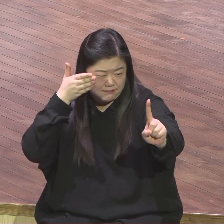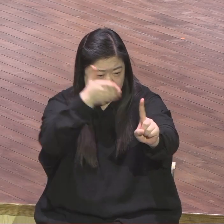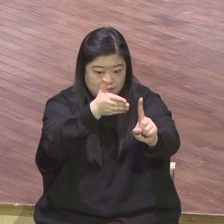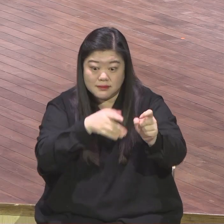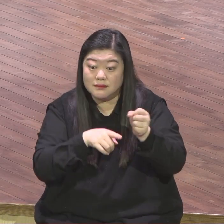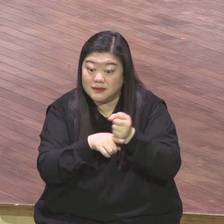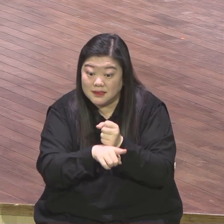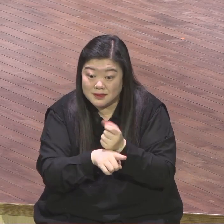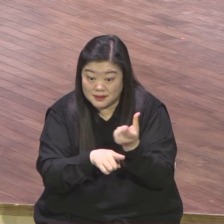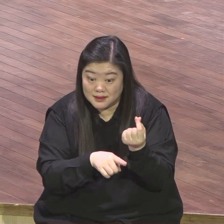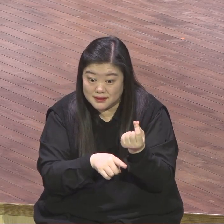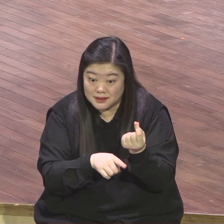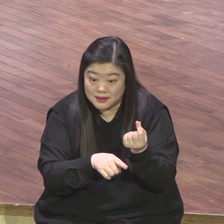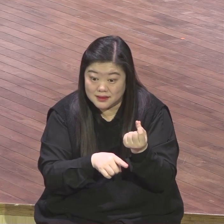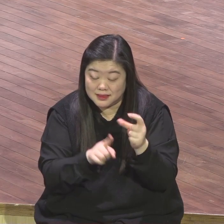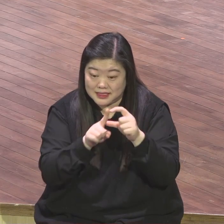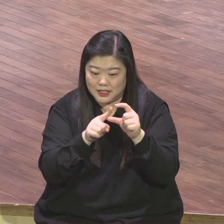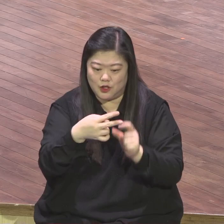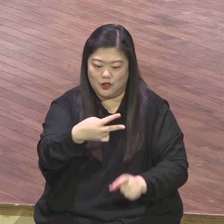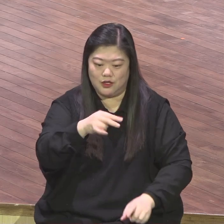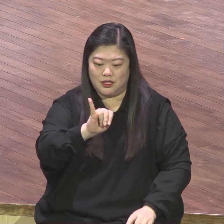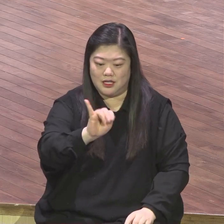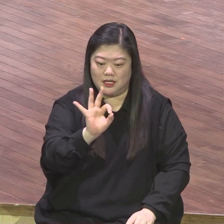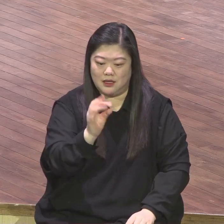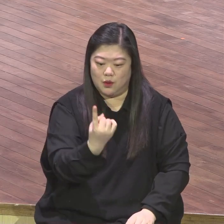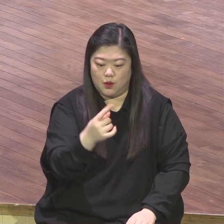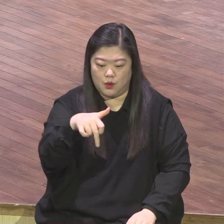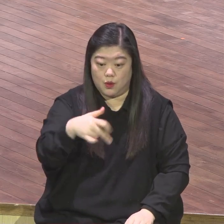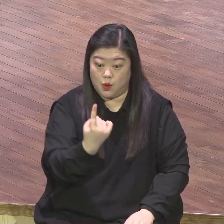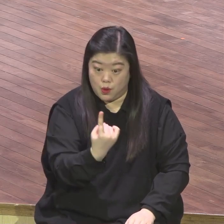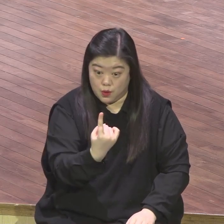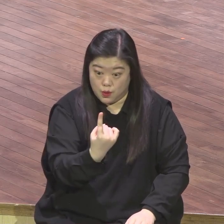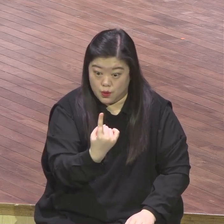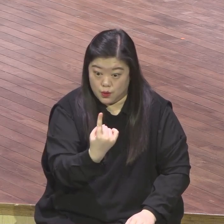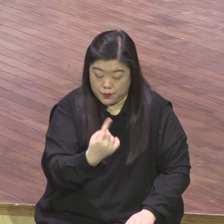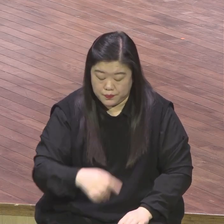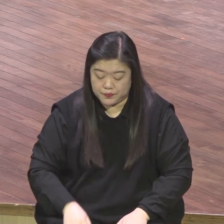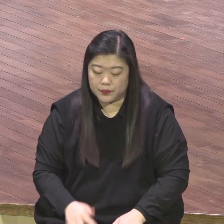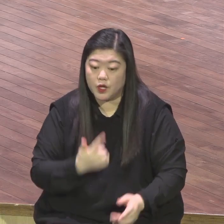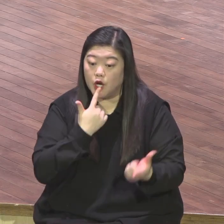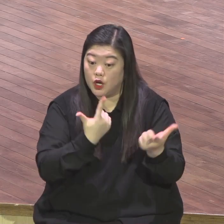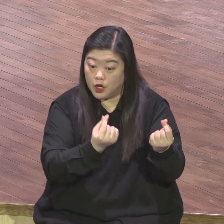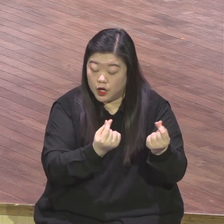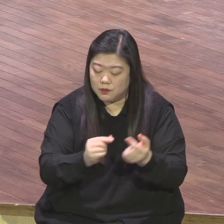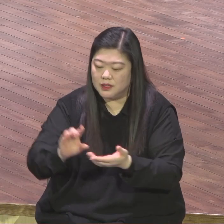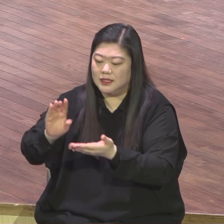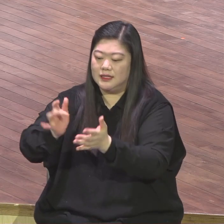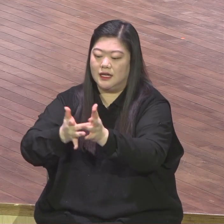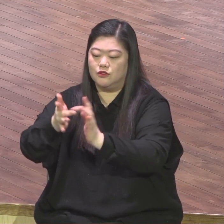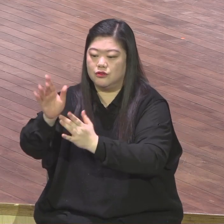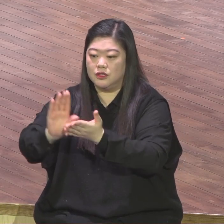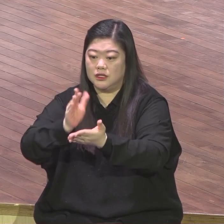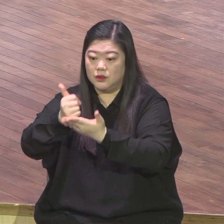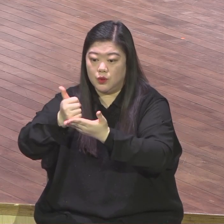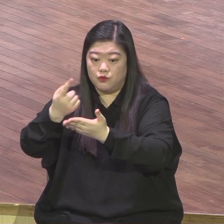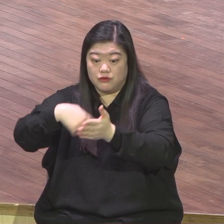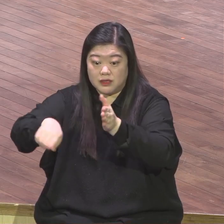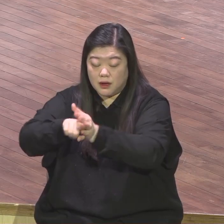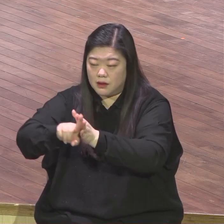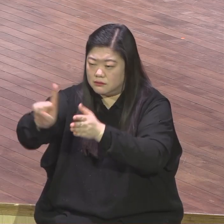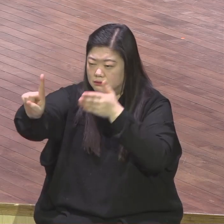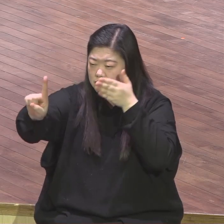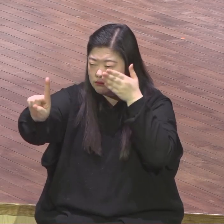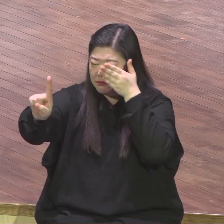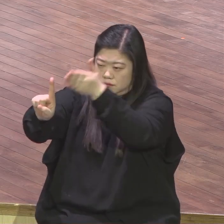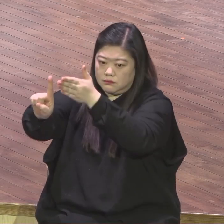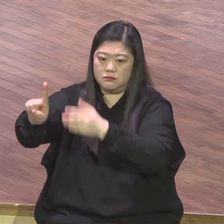한마디로 예수 그리스도의 복음을 위해서 올인 집중하는 것. 복음을 위해서. 우리 강단에서